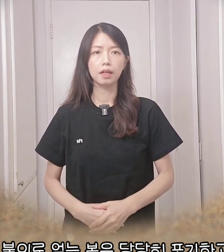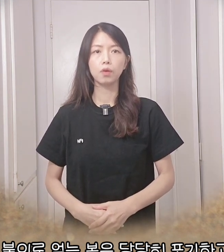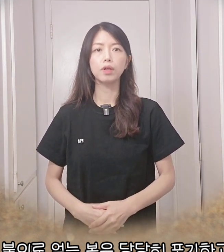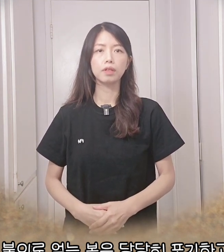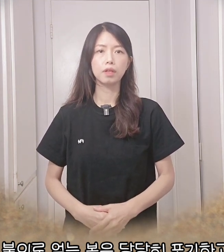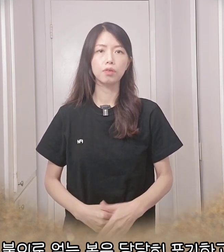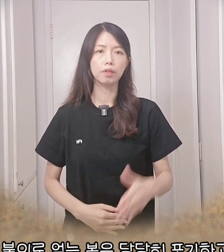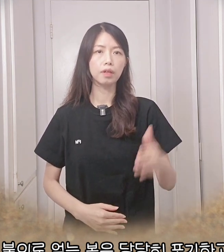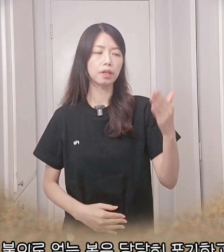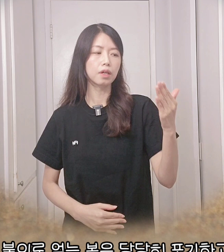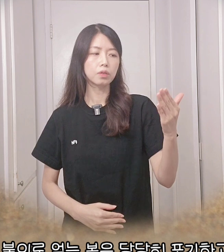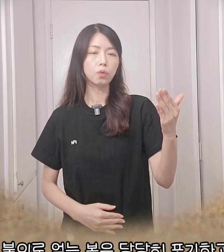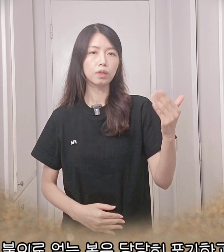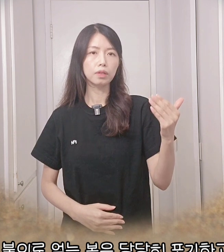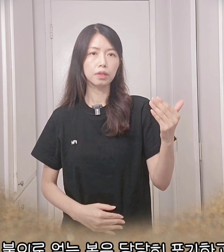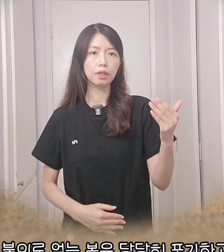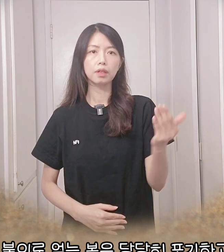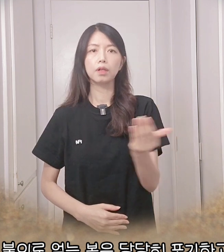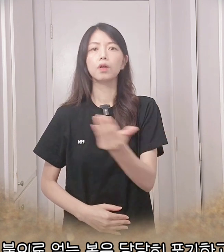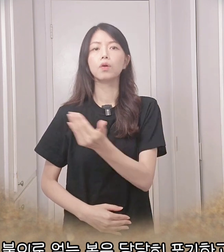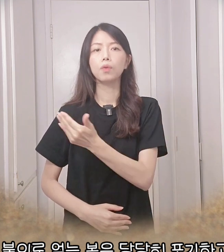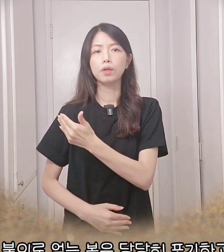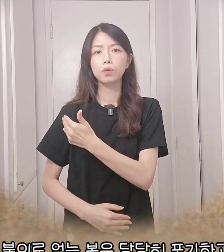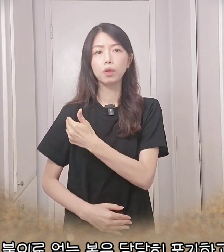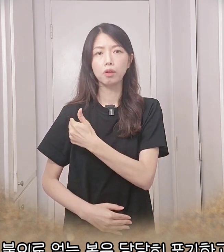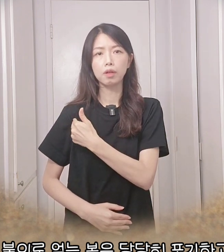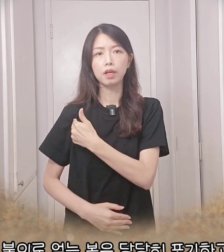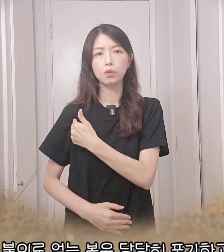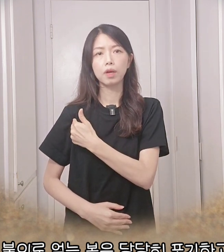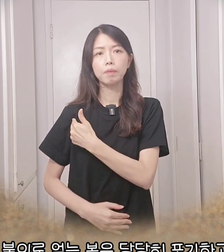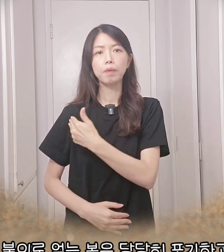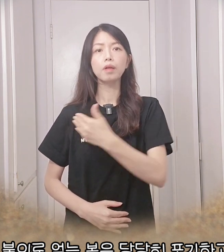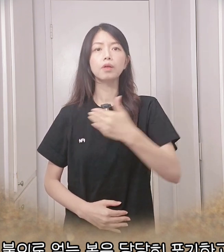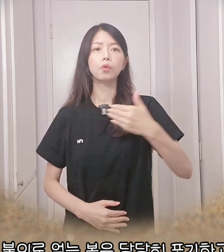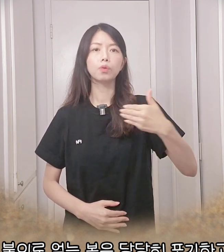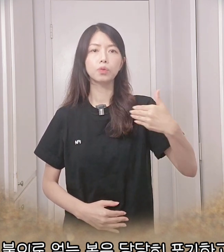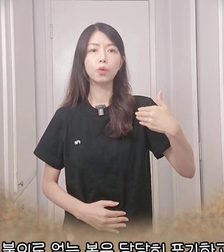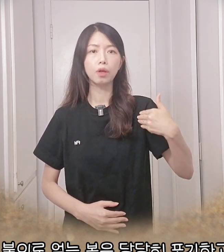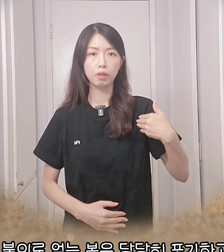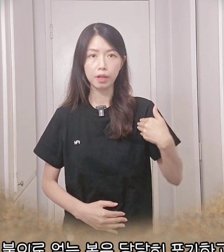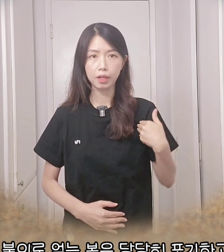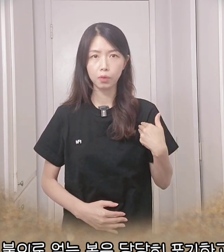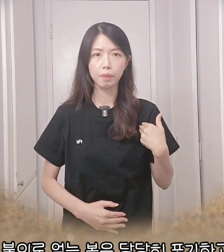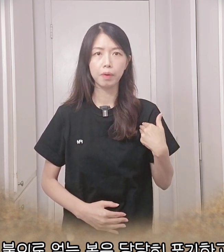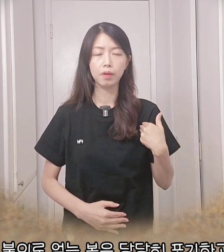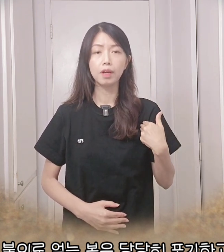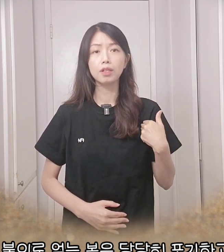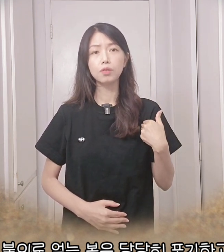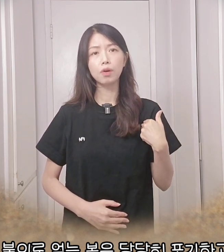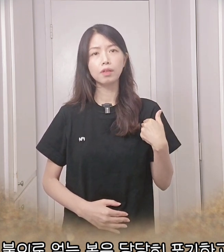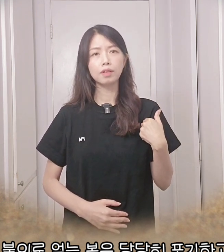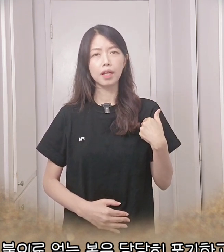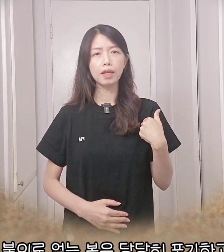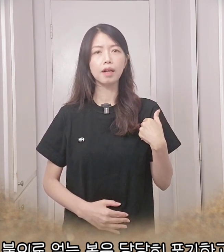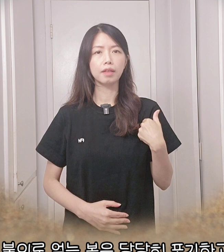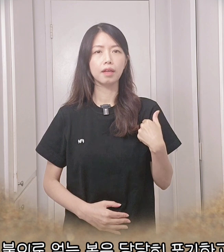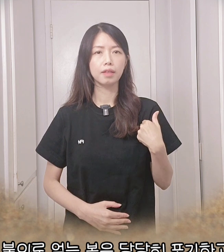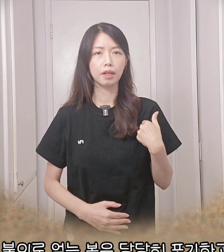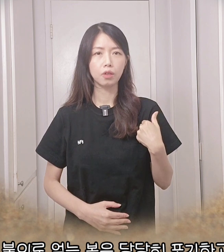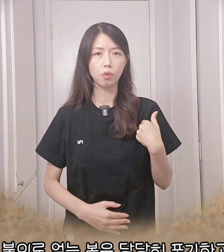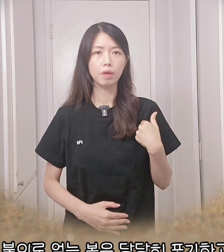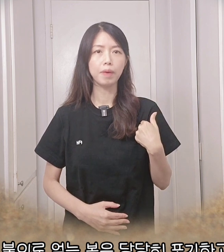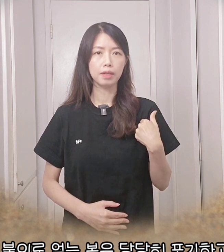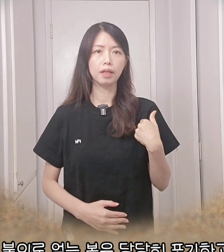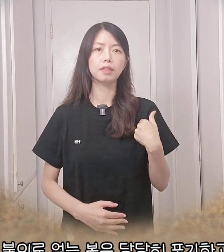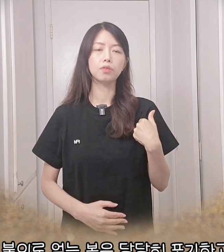있다 라고 한 뜻의 수어는 손끝을 왼쪽 겨드랑이 쪽에 한 번, 오른쪽 겨드랑이 쪽에 한 번. 이 수어는 찬양할 때